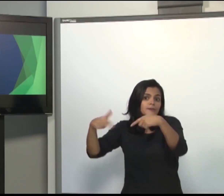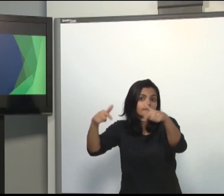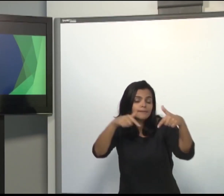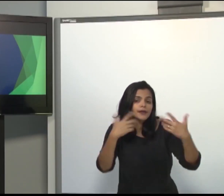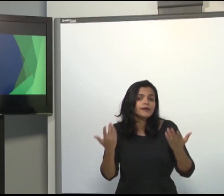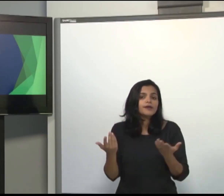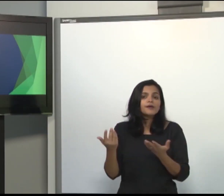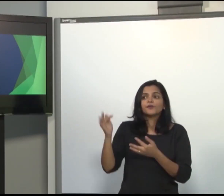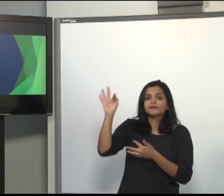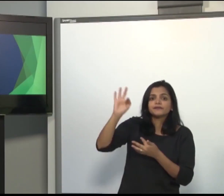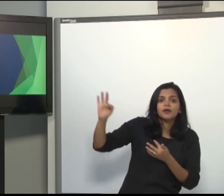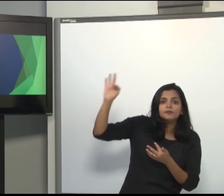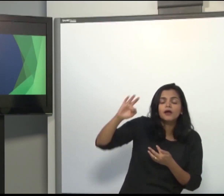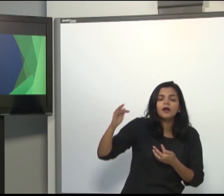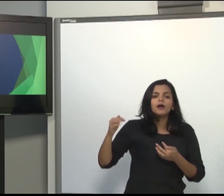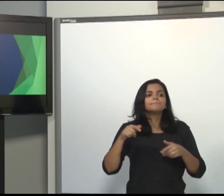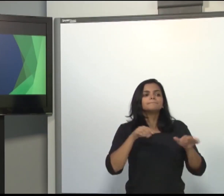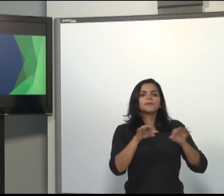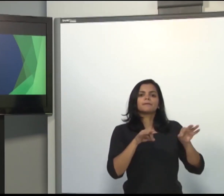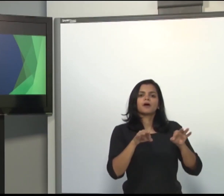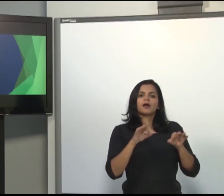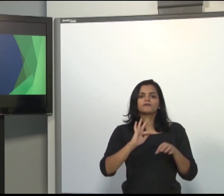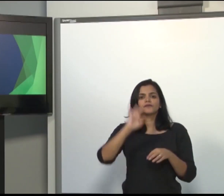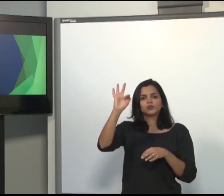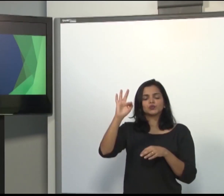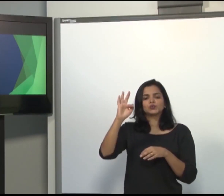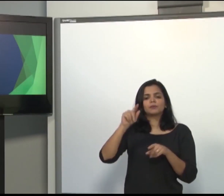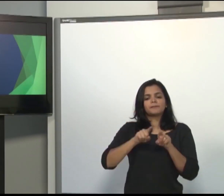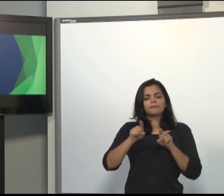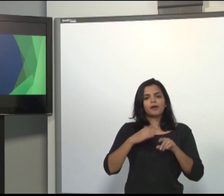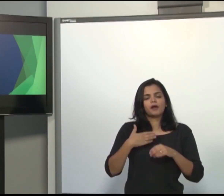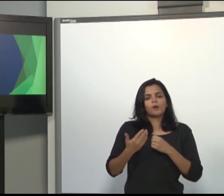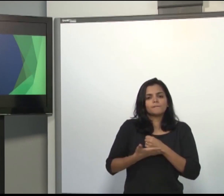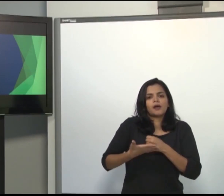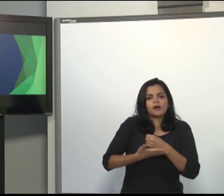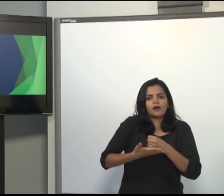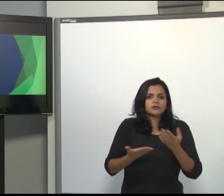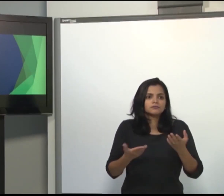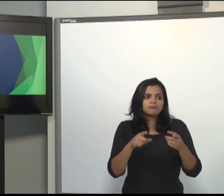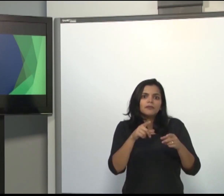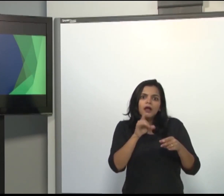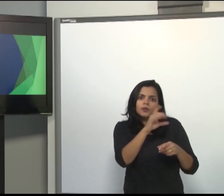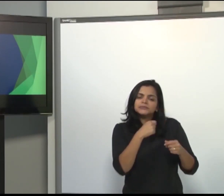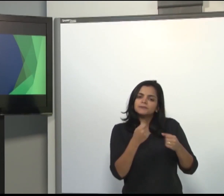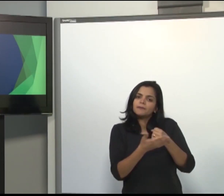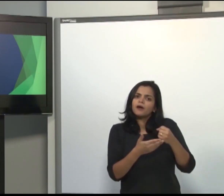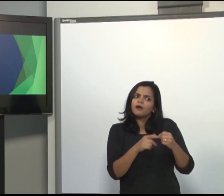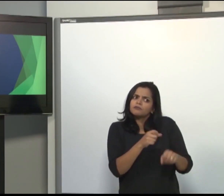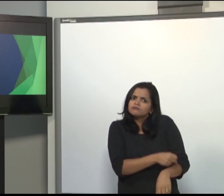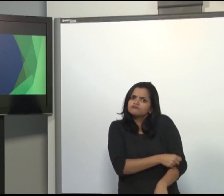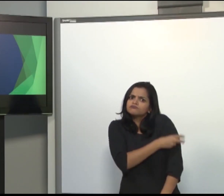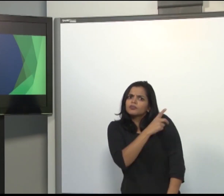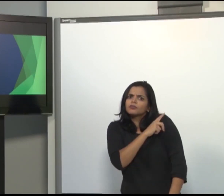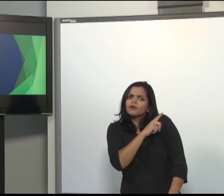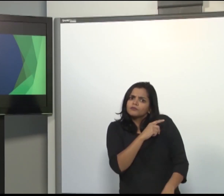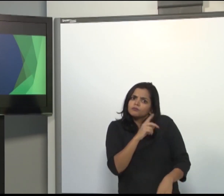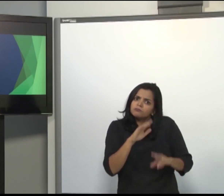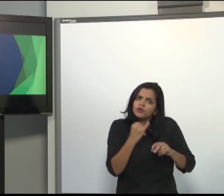constantemente e utilizam em diversos contextos, no trabalho, na faculdade. E então, essa língua que embasa o aprendizado.